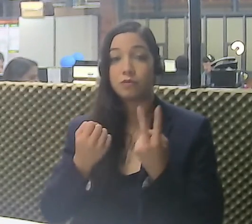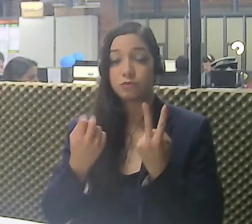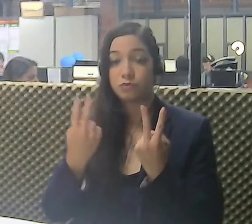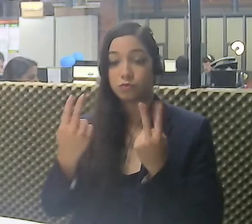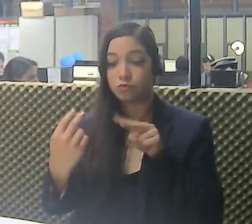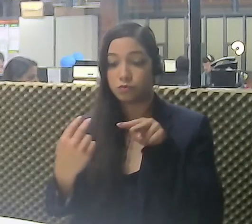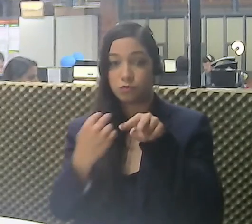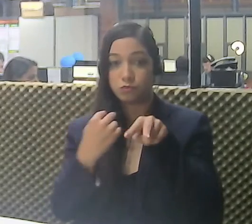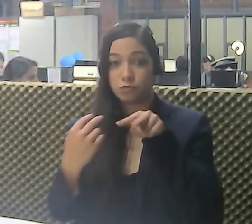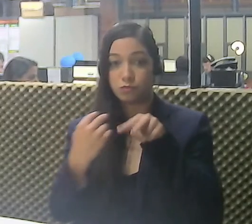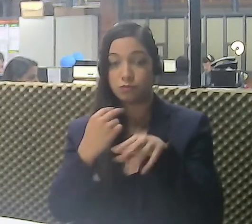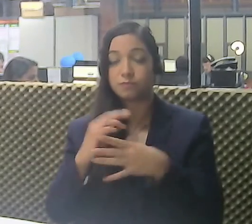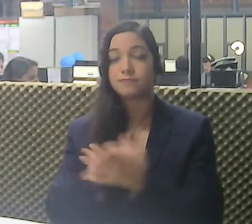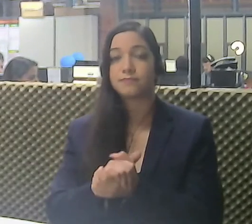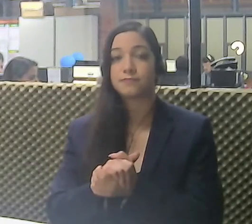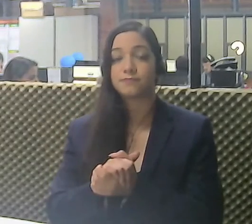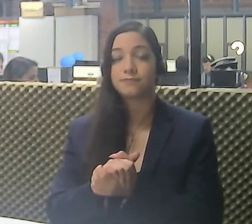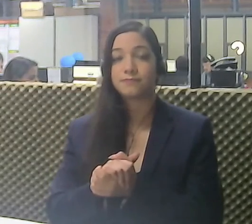em cada sentido.